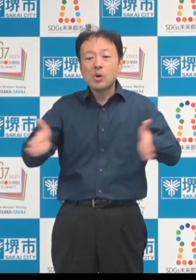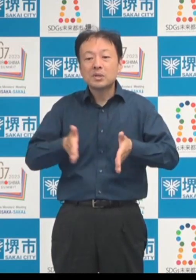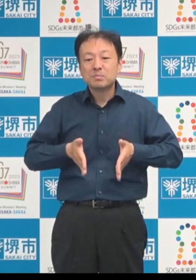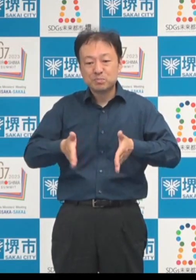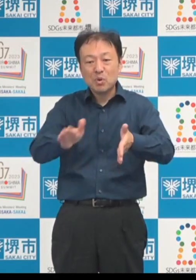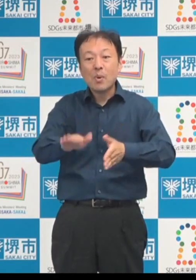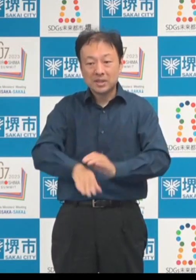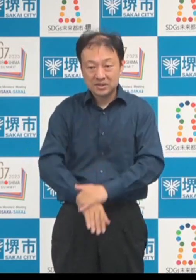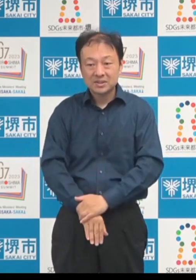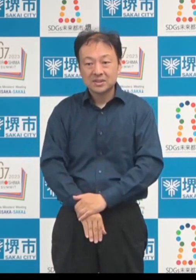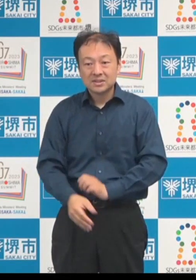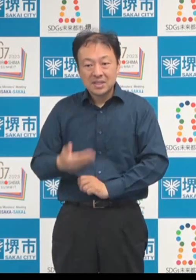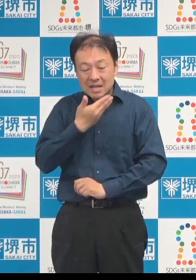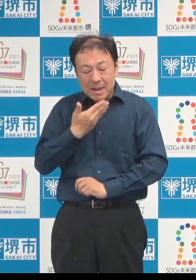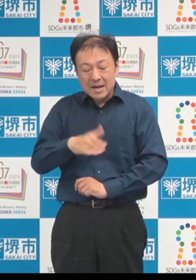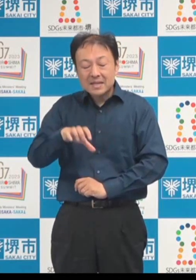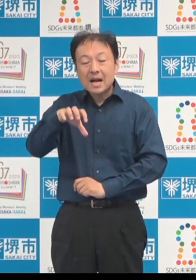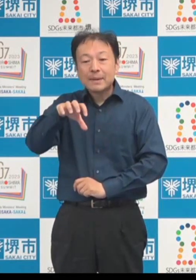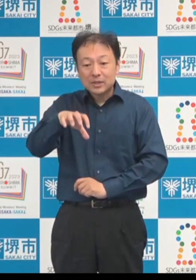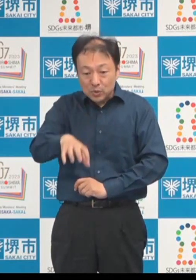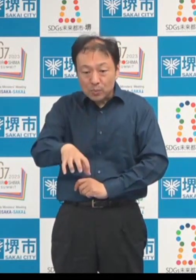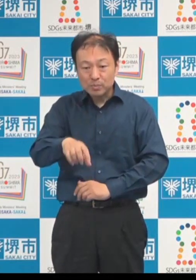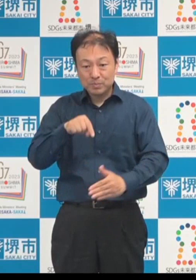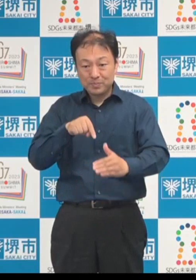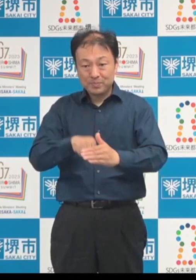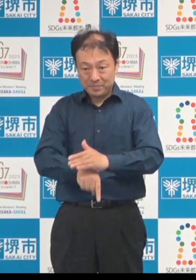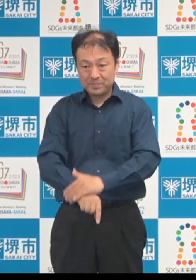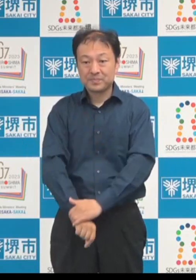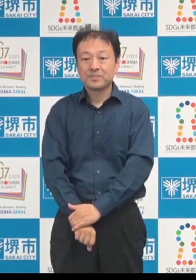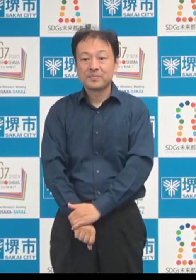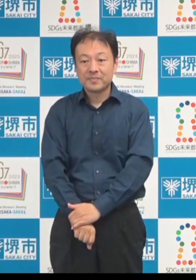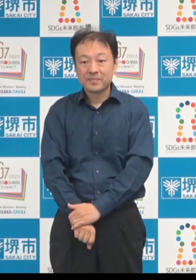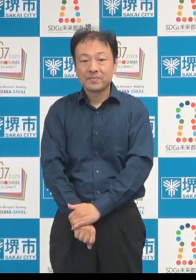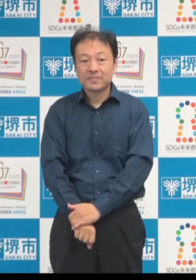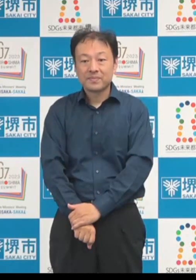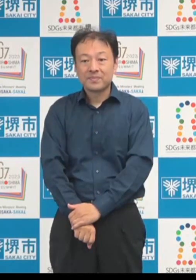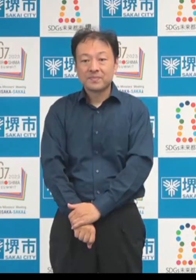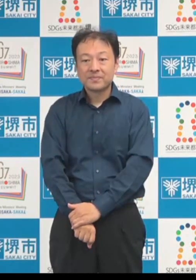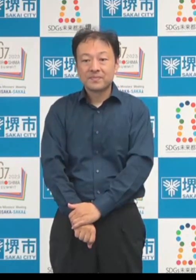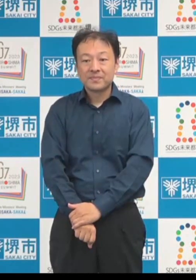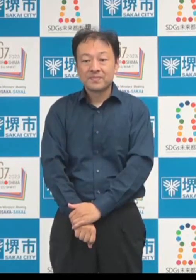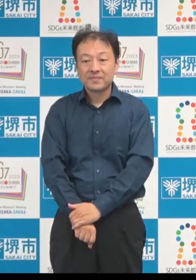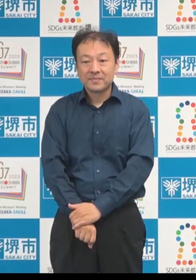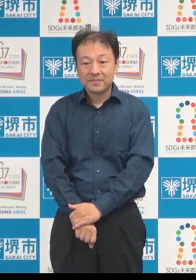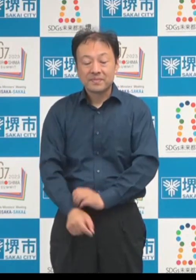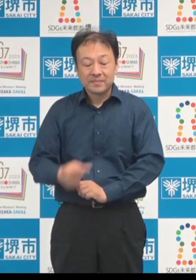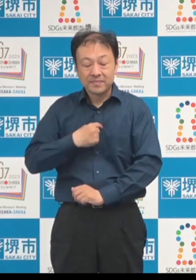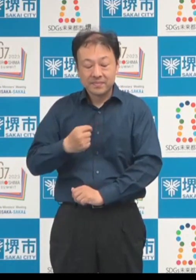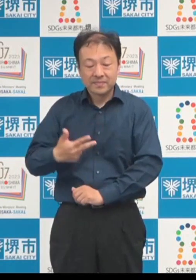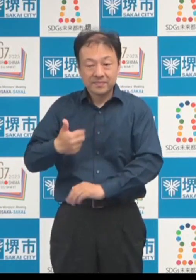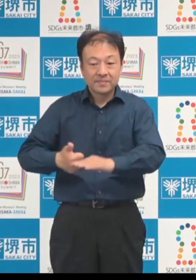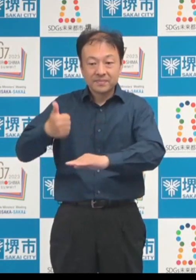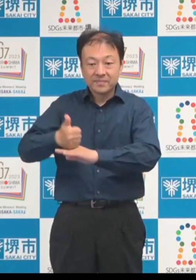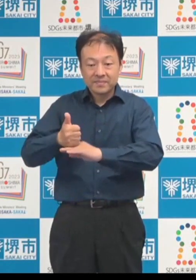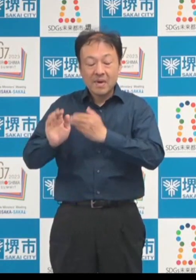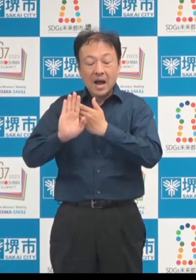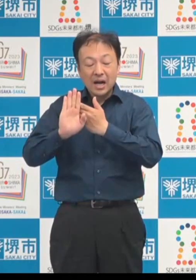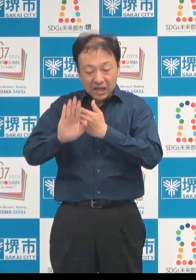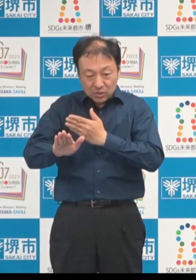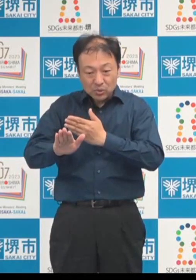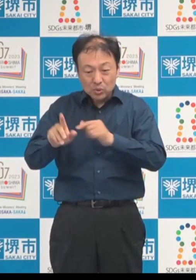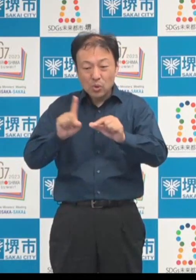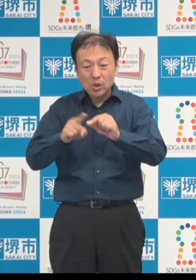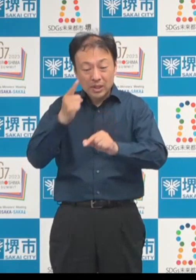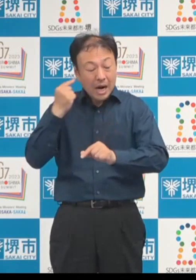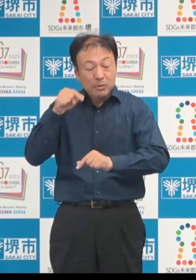立地を生かさない手はないというところで、今私が就任後ですね、力を入れているということが